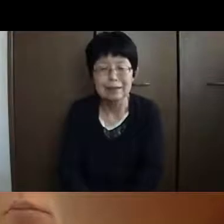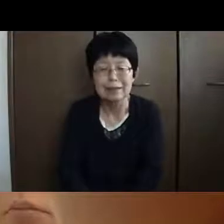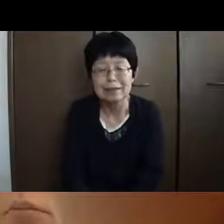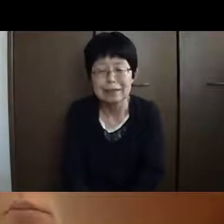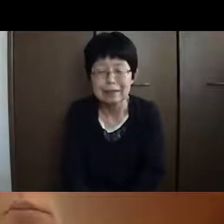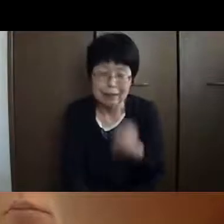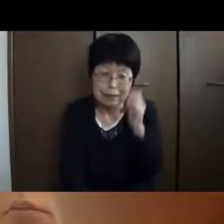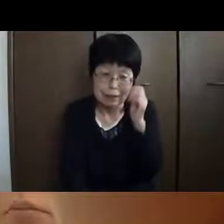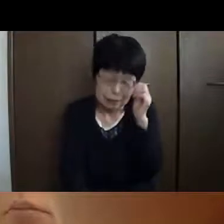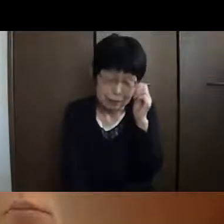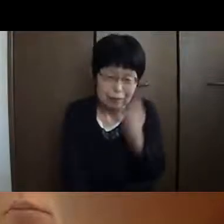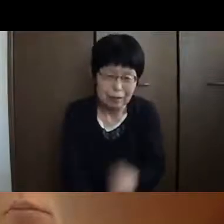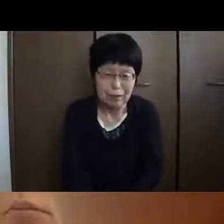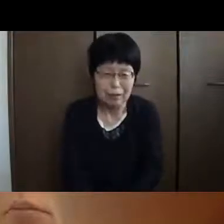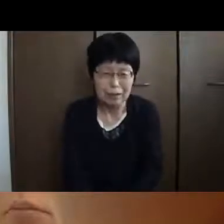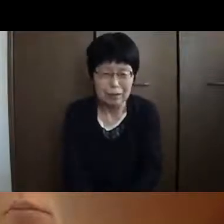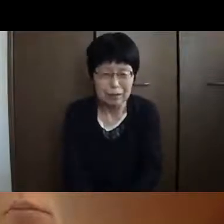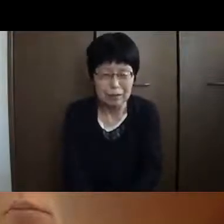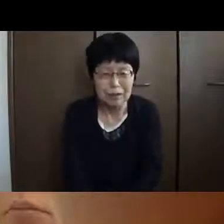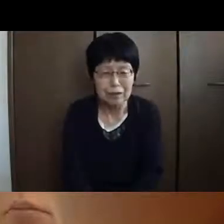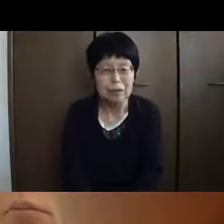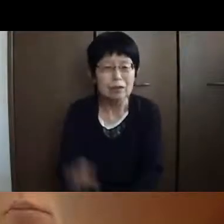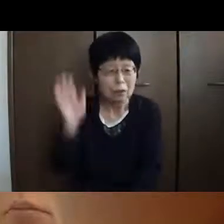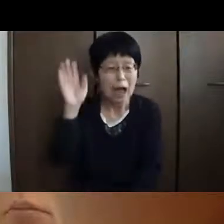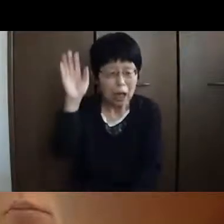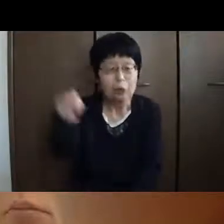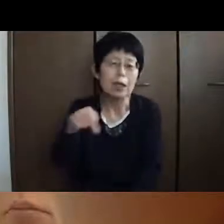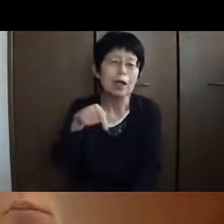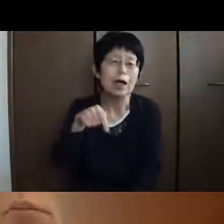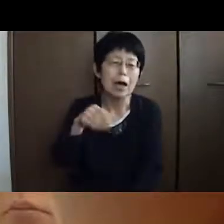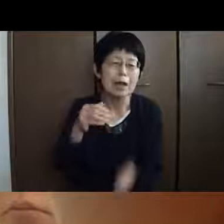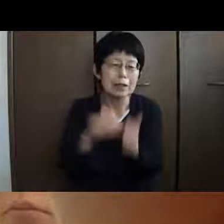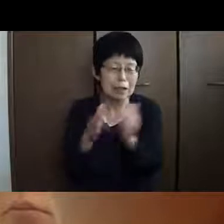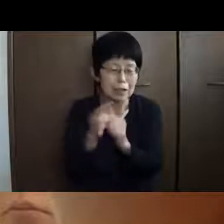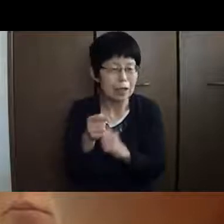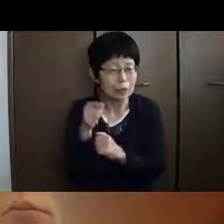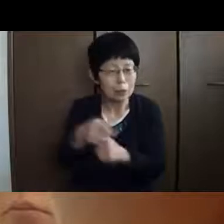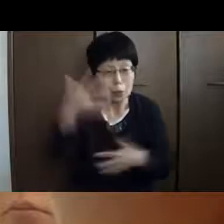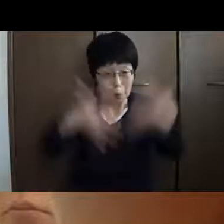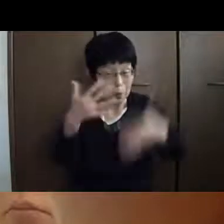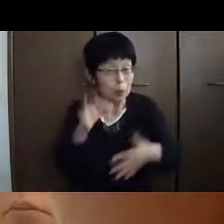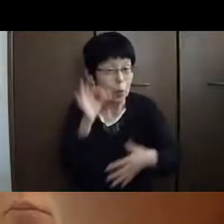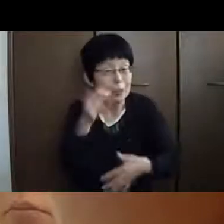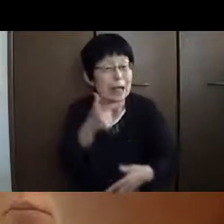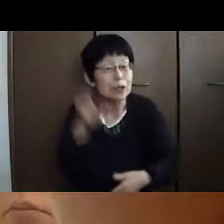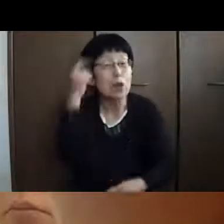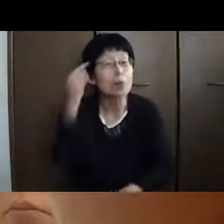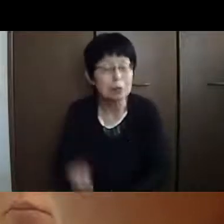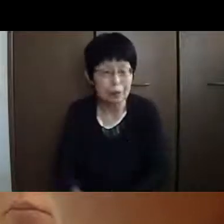うん、 後からタケさん見たいと思うんですよ、これを。 はいはいはい。 ところがね、トロロさんの、発言は消えちゃうん